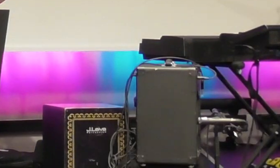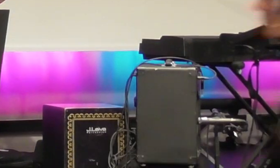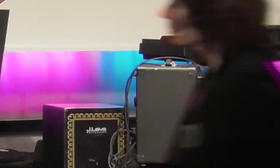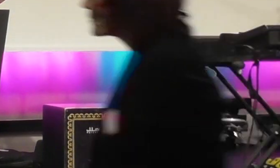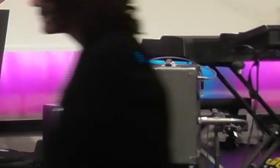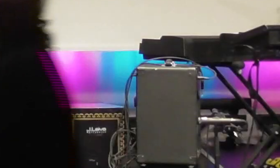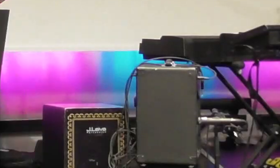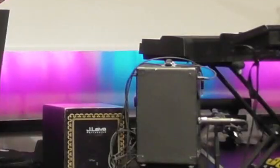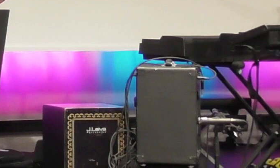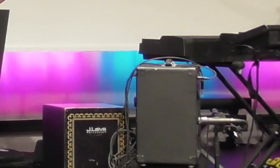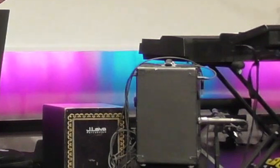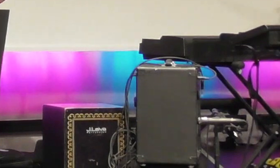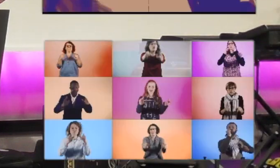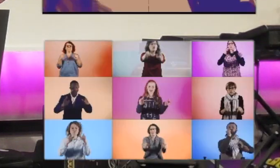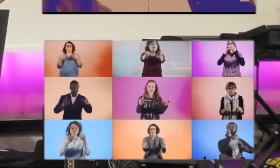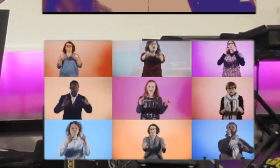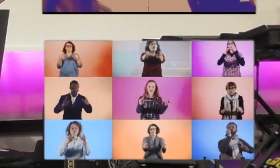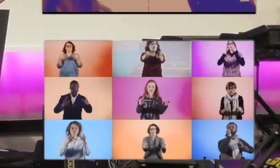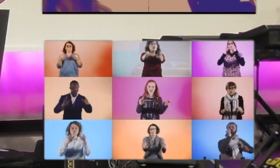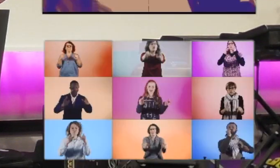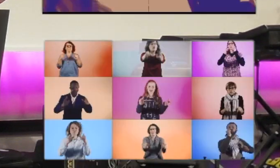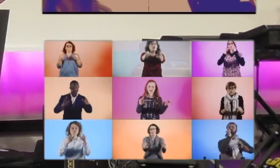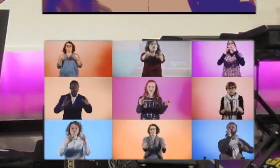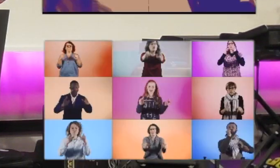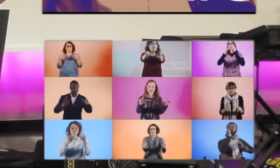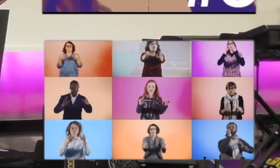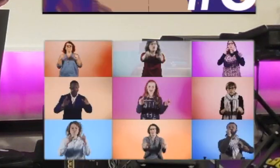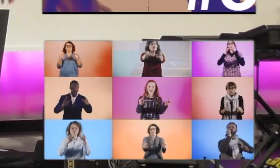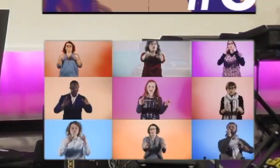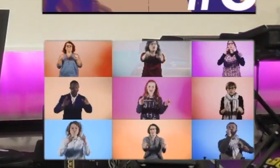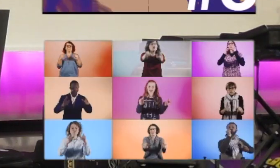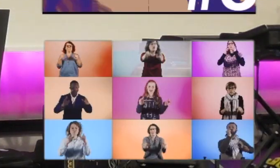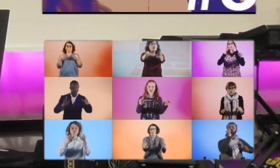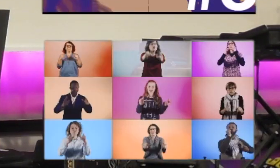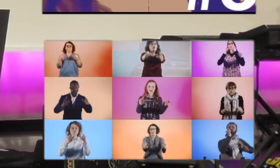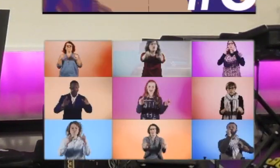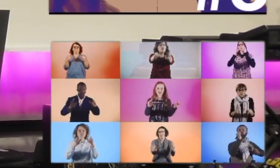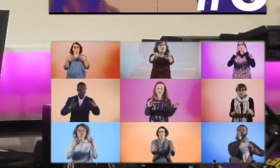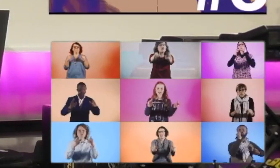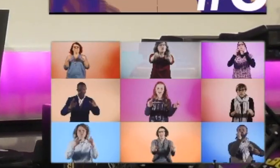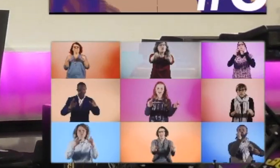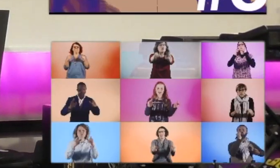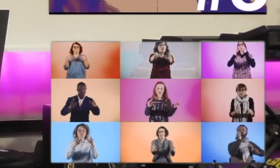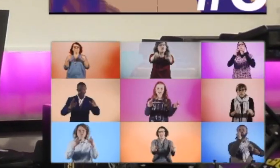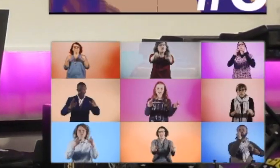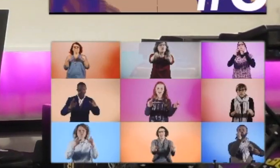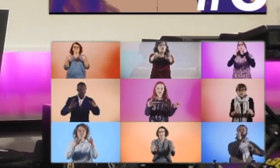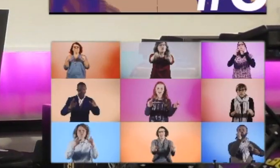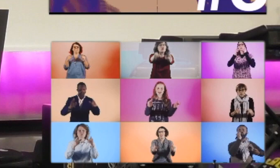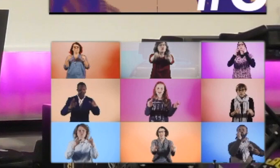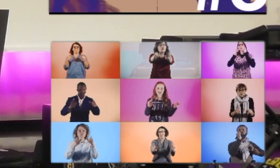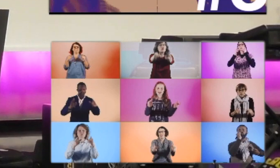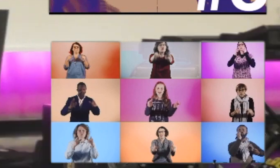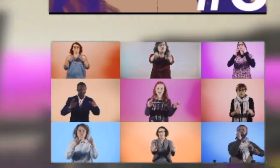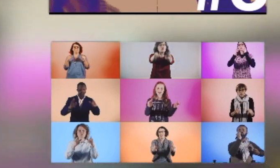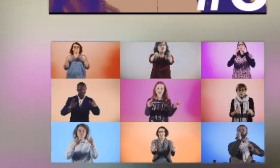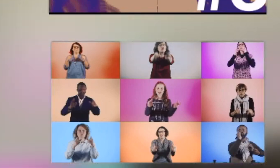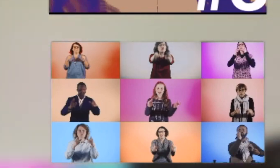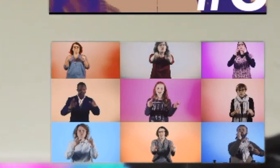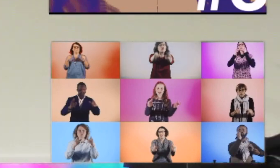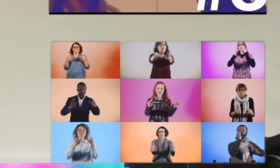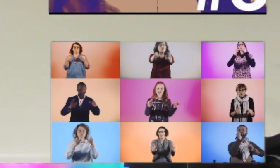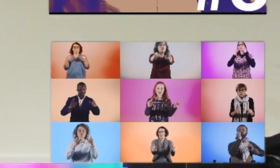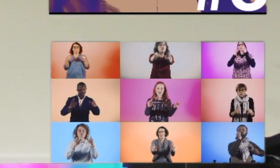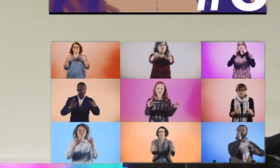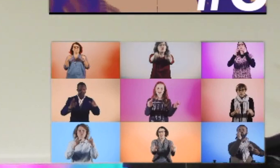Im dritten Rang ist die Mittelstufenklasse M2 vom Schulheim Kur mit Das Lied von den Gefühlen.